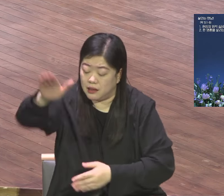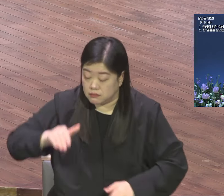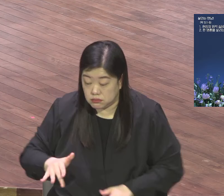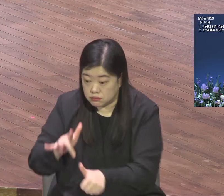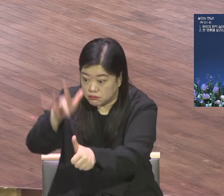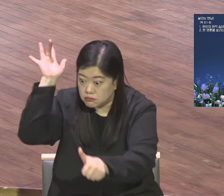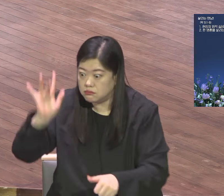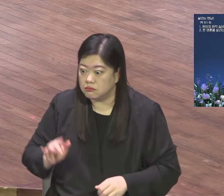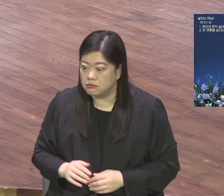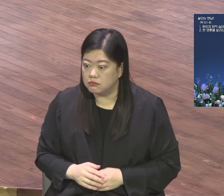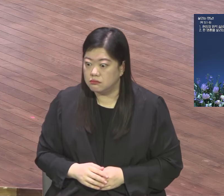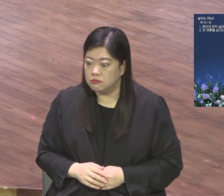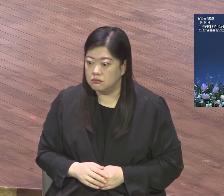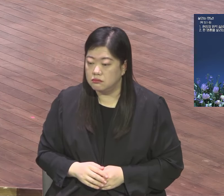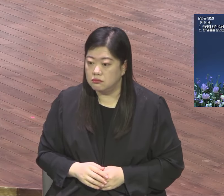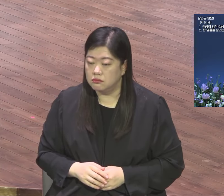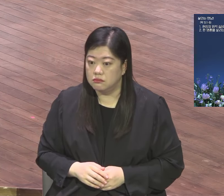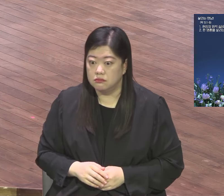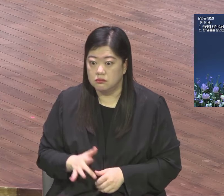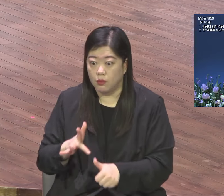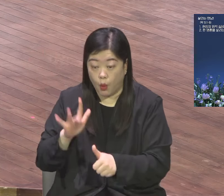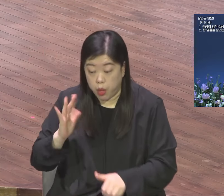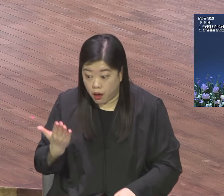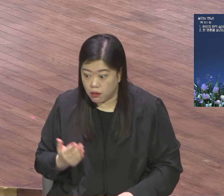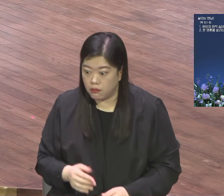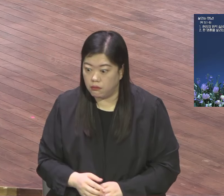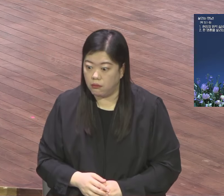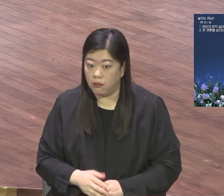귀신 나가는 거 보고 내가 놀랬어요. 어, 나가구나.